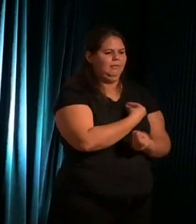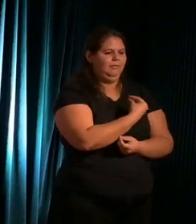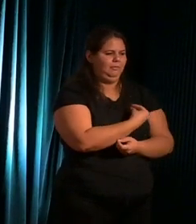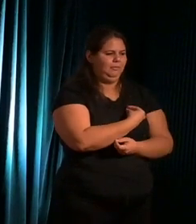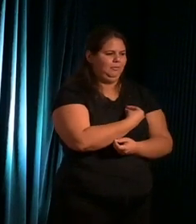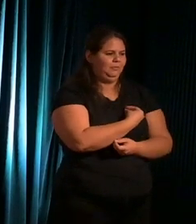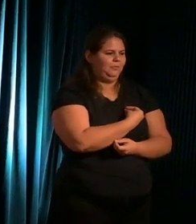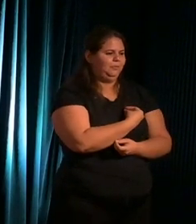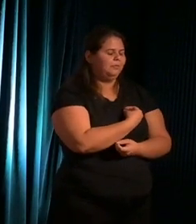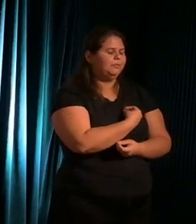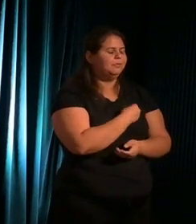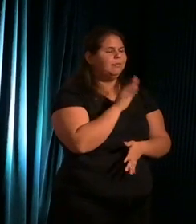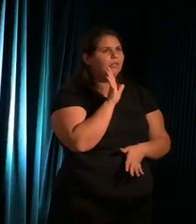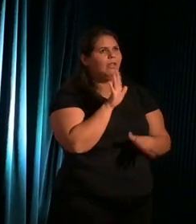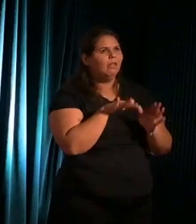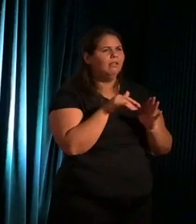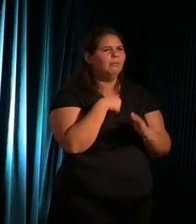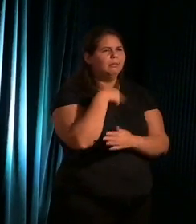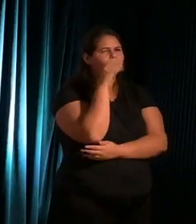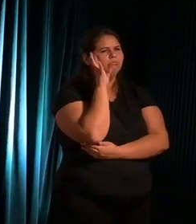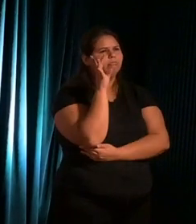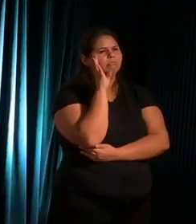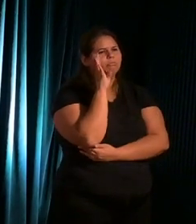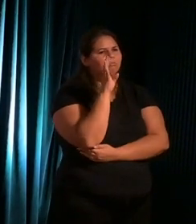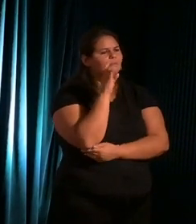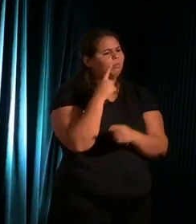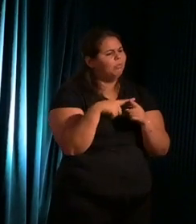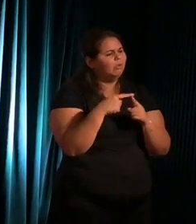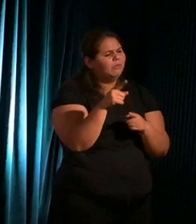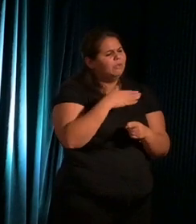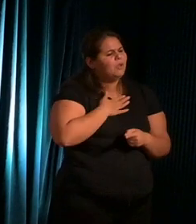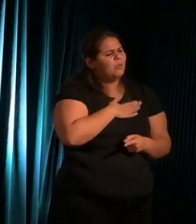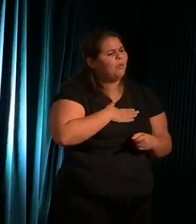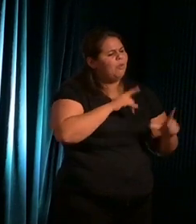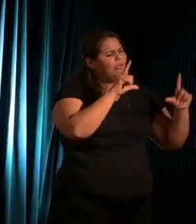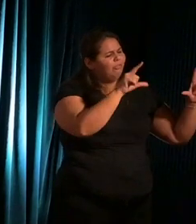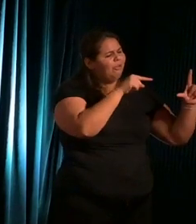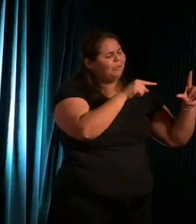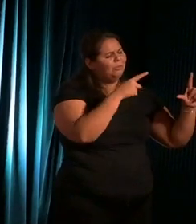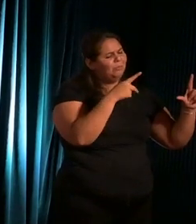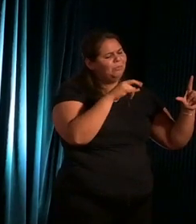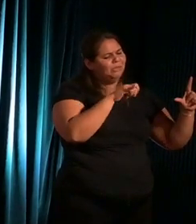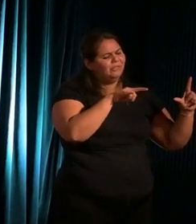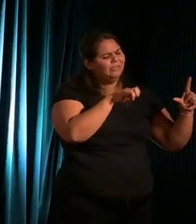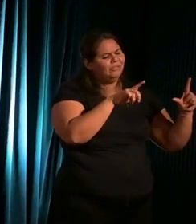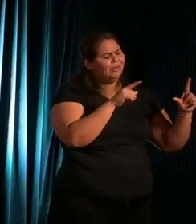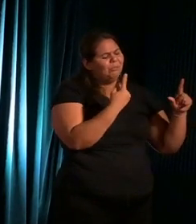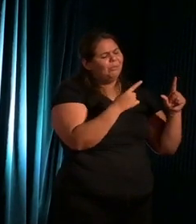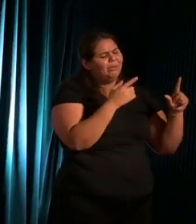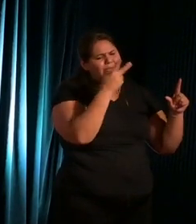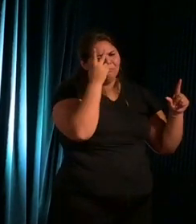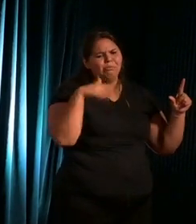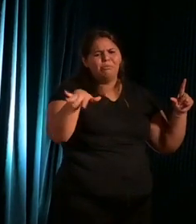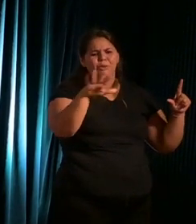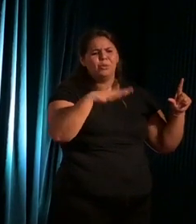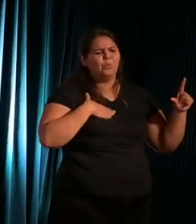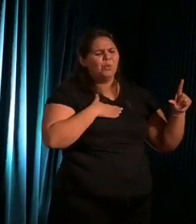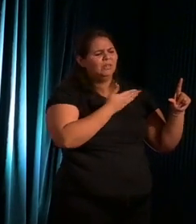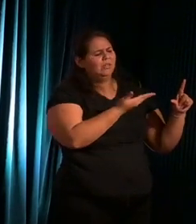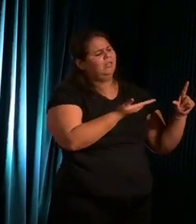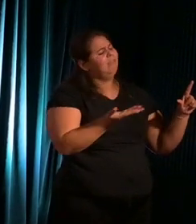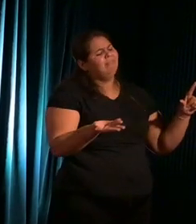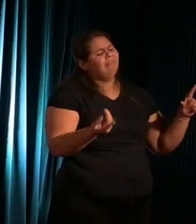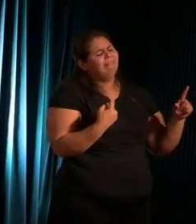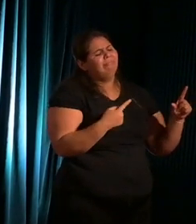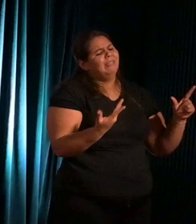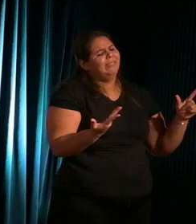eu pergunto, por que que vocês gostam dessa fotografia? E normalmente as mulheres,